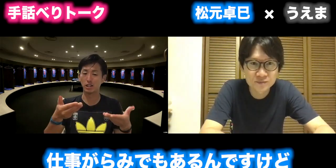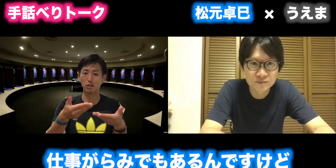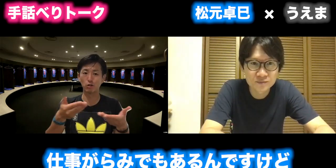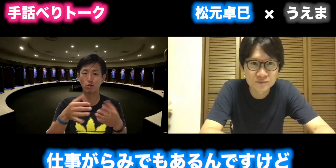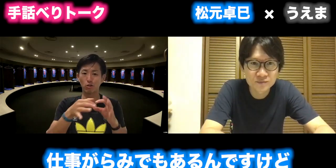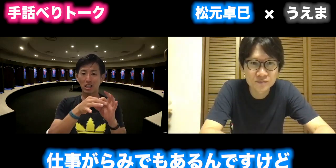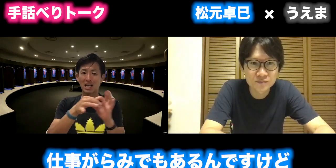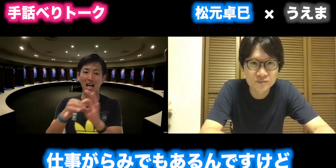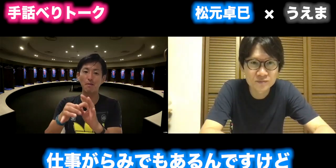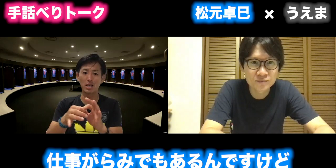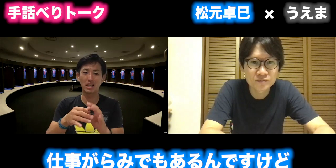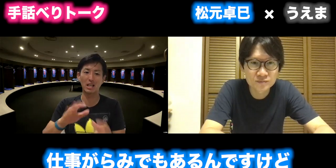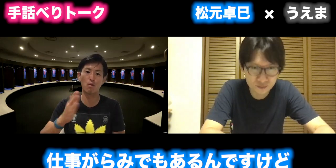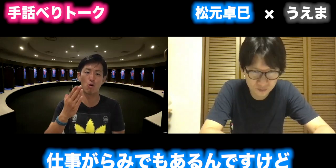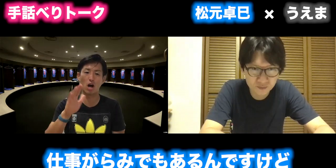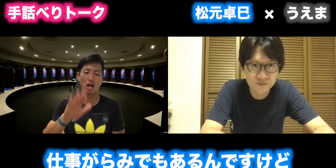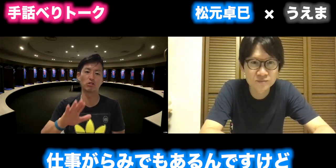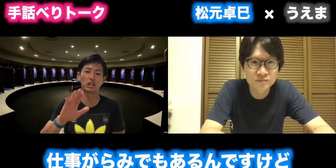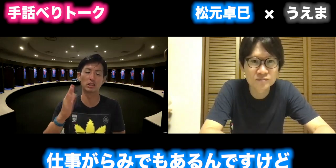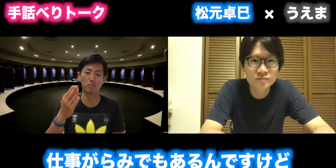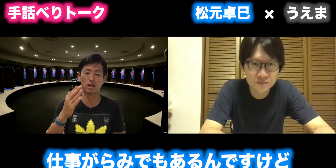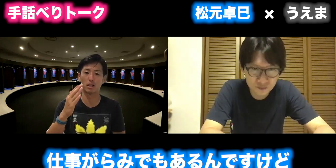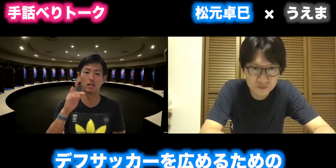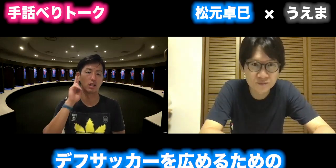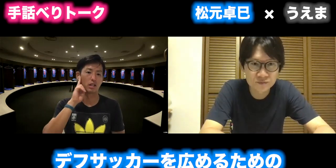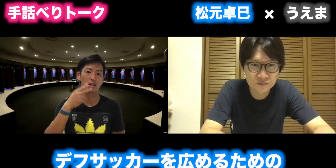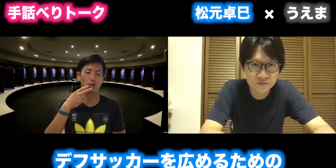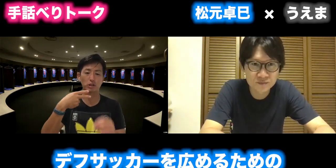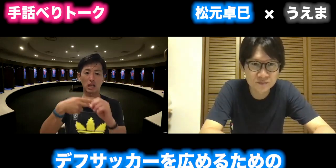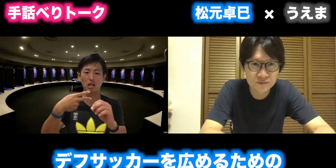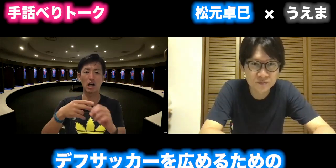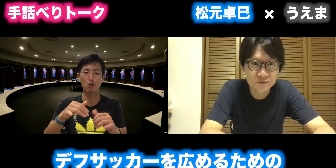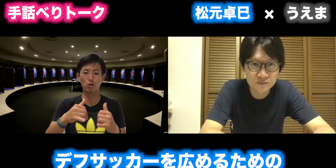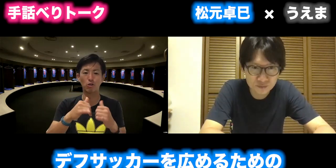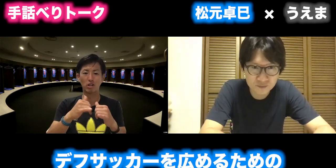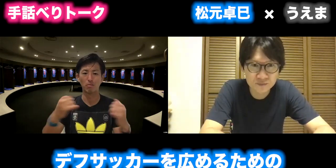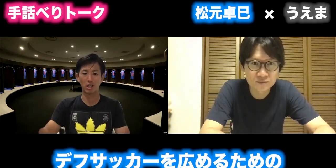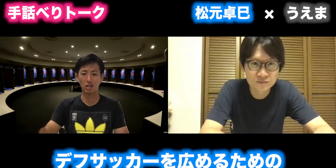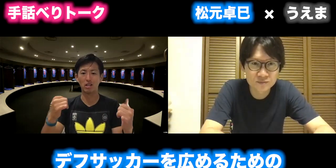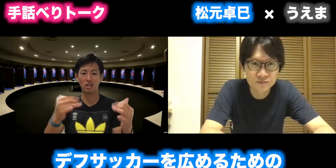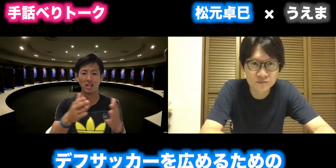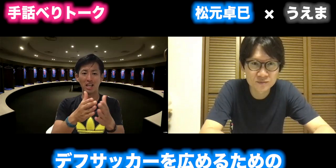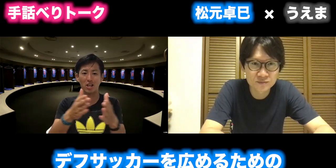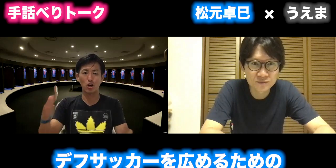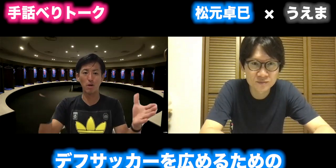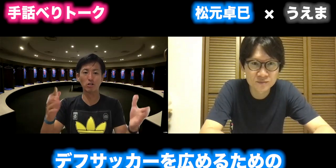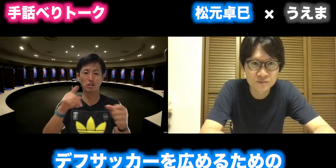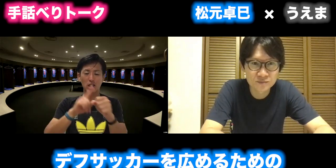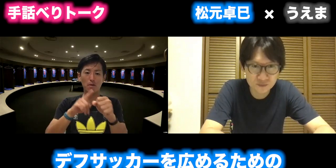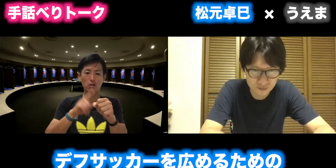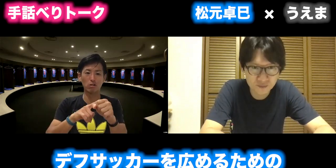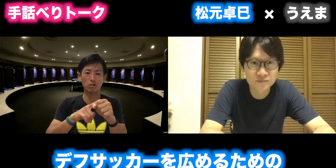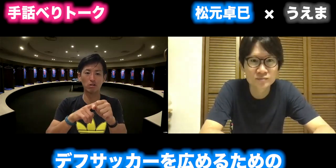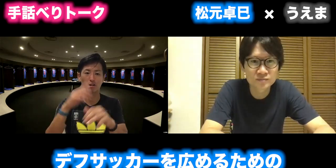まっ仕事がらみでもあるんですけれどレクスタッカーを前広める